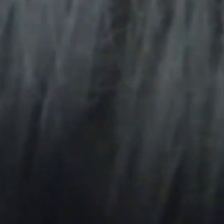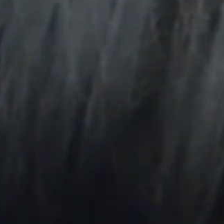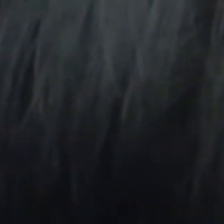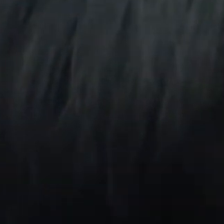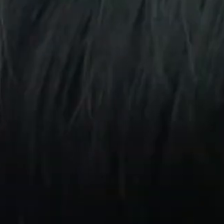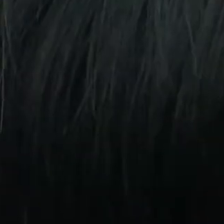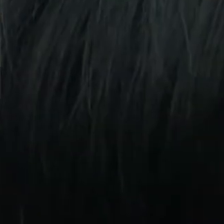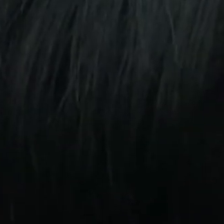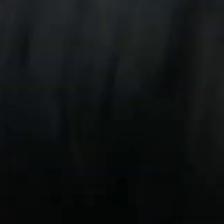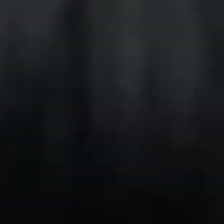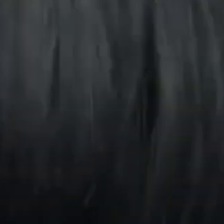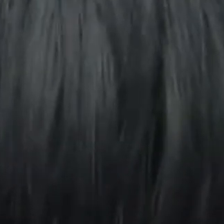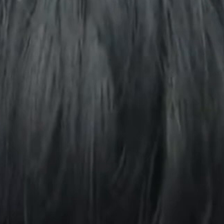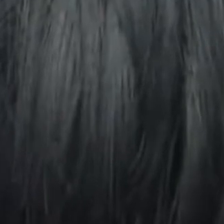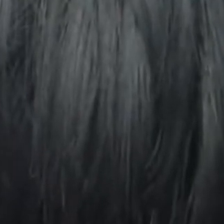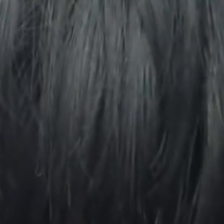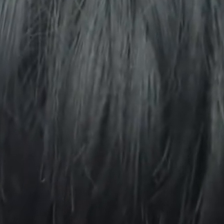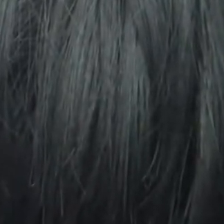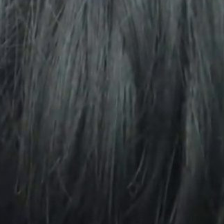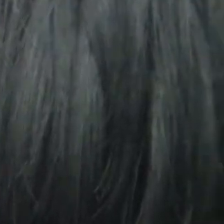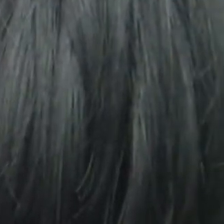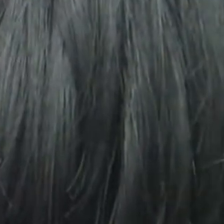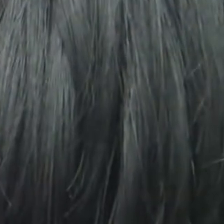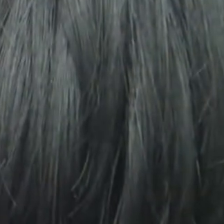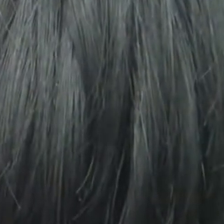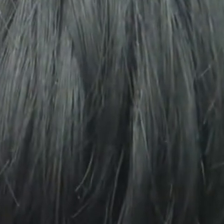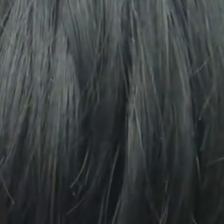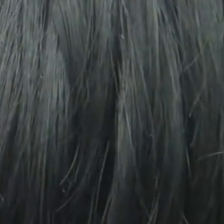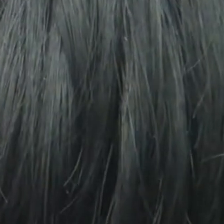저기 성우님도 쓰시요?